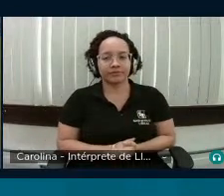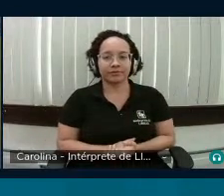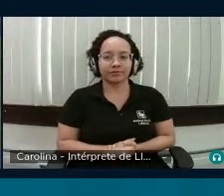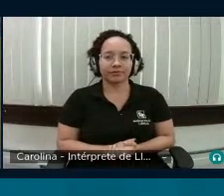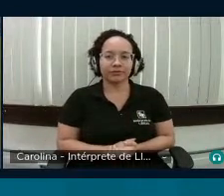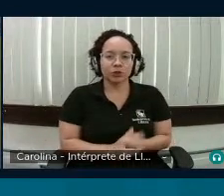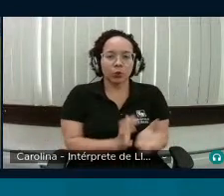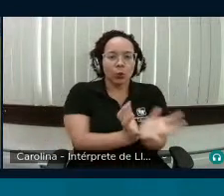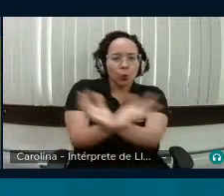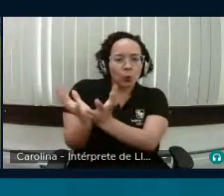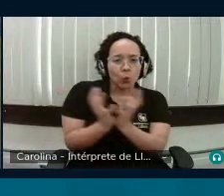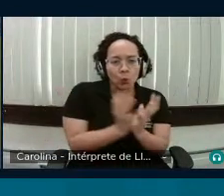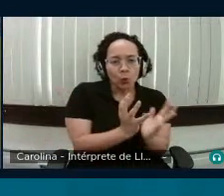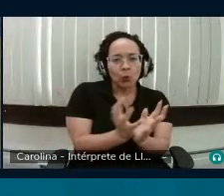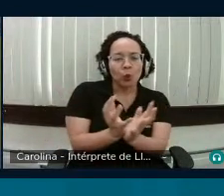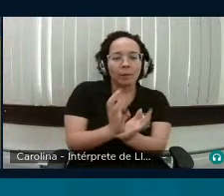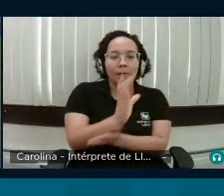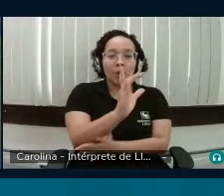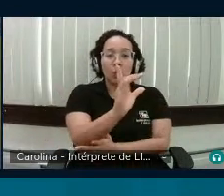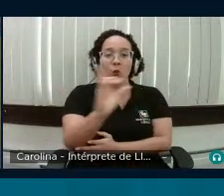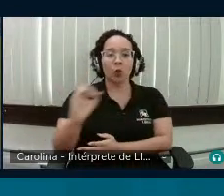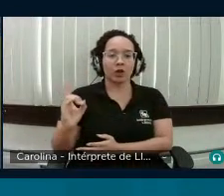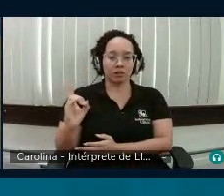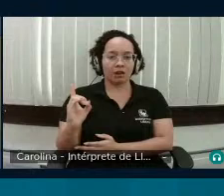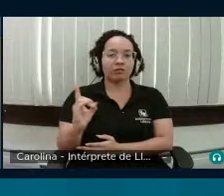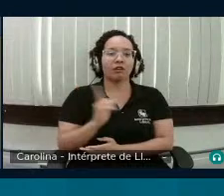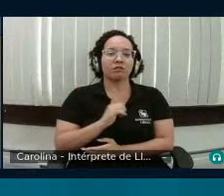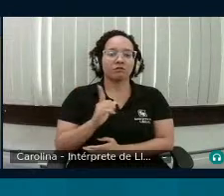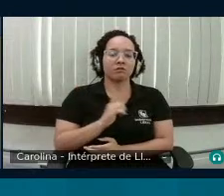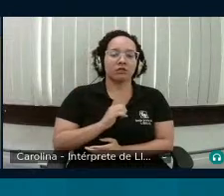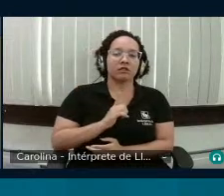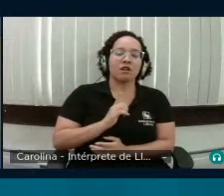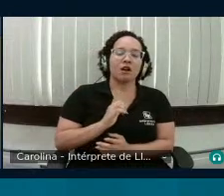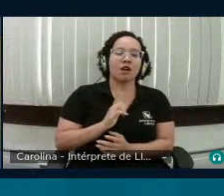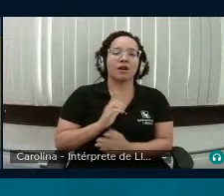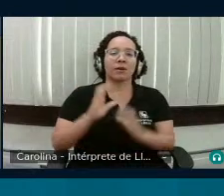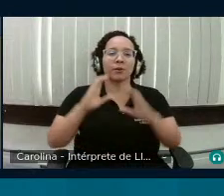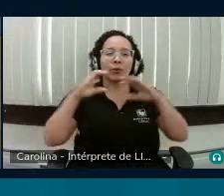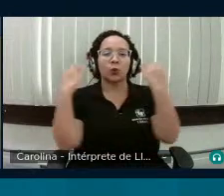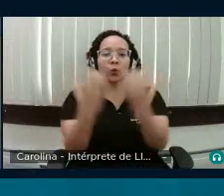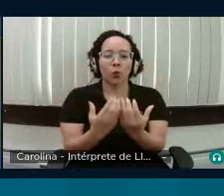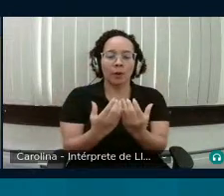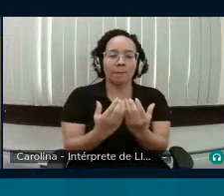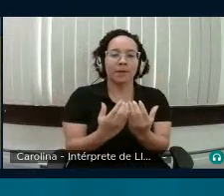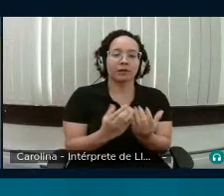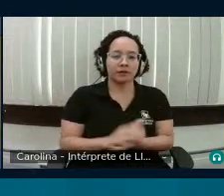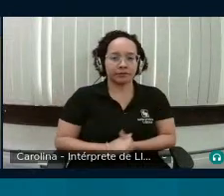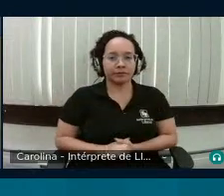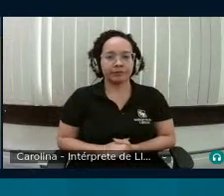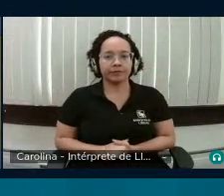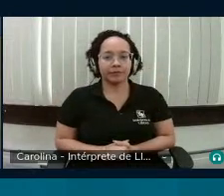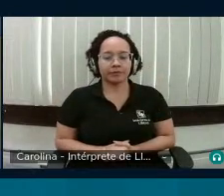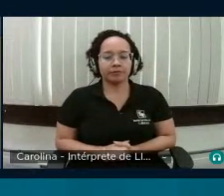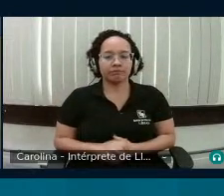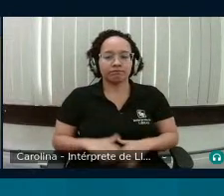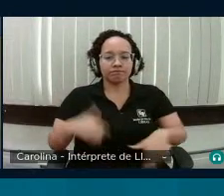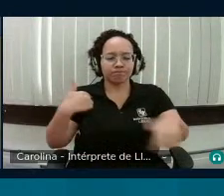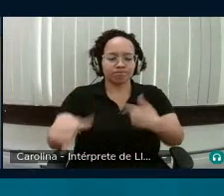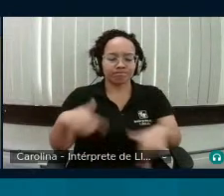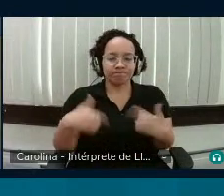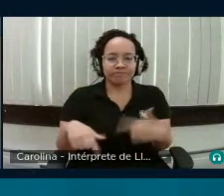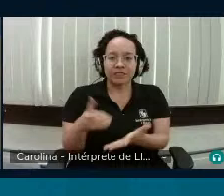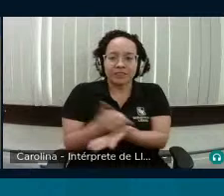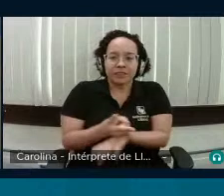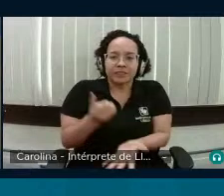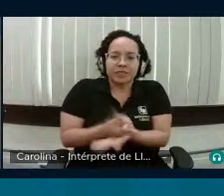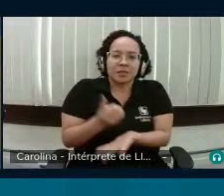as equipes que coordenam, e tem os comitês, né, que faz todo o trabalho. Então, sim, fico toda vez que